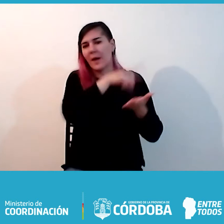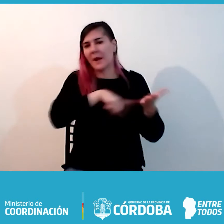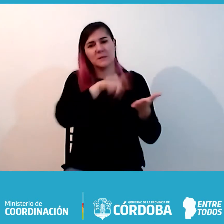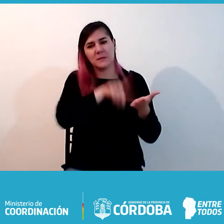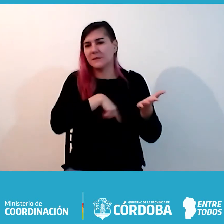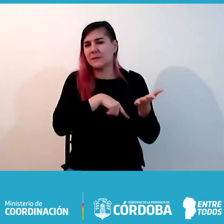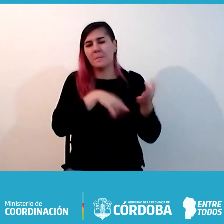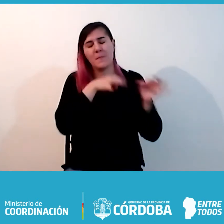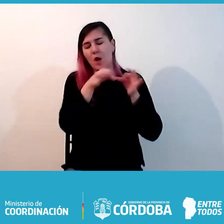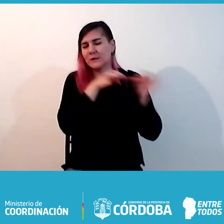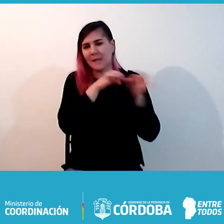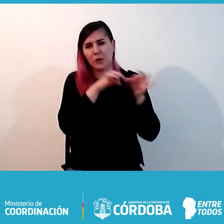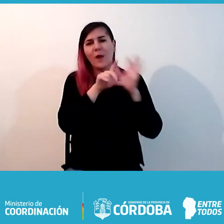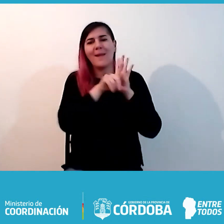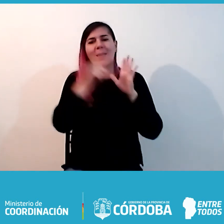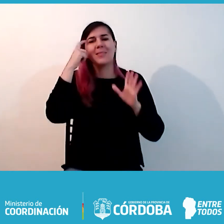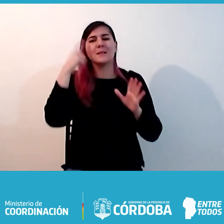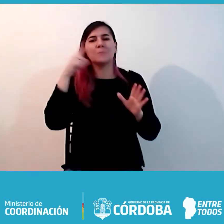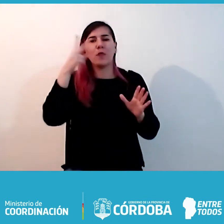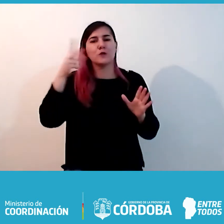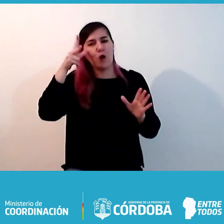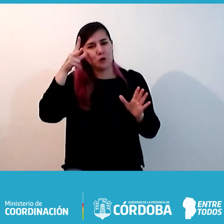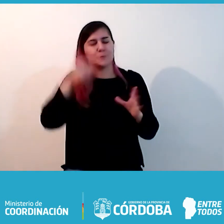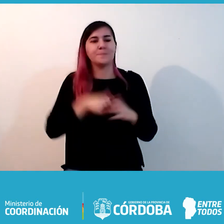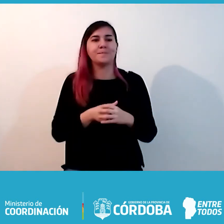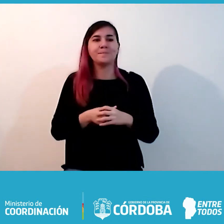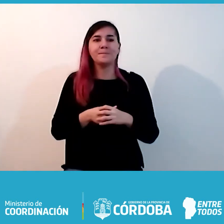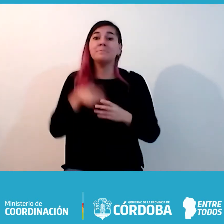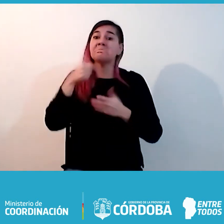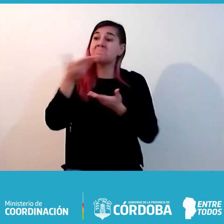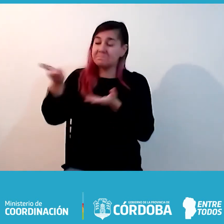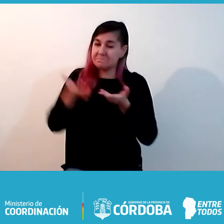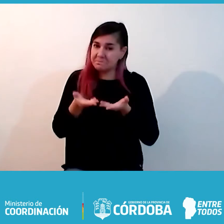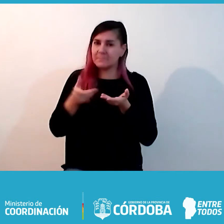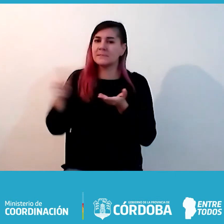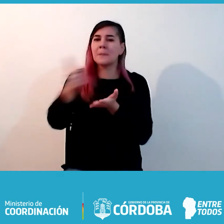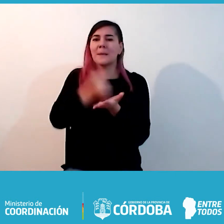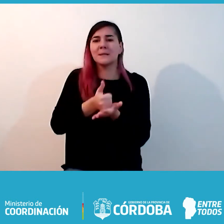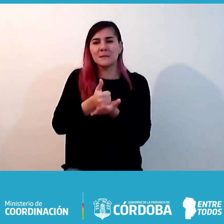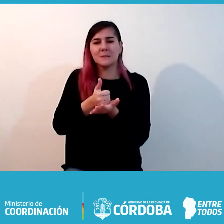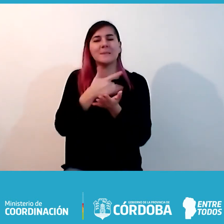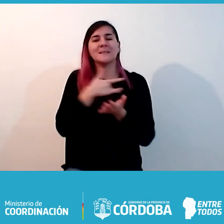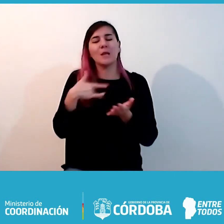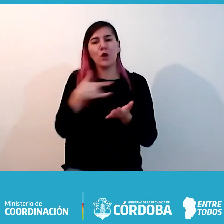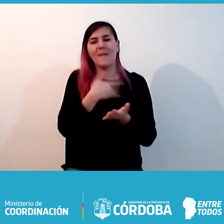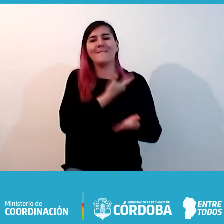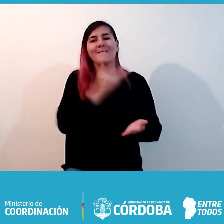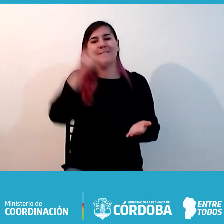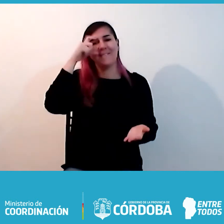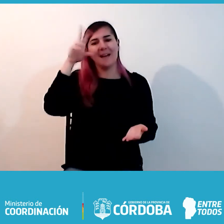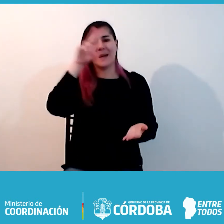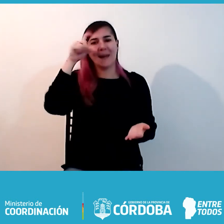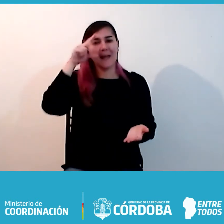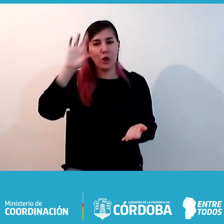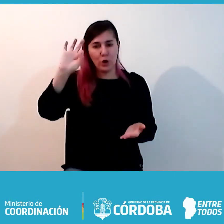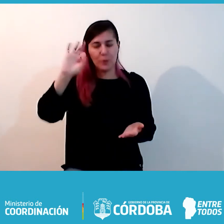Ley 10.208. En el orden 165 se le invita a participar a la señora Ferrero Liliana María, quien se presente y dice